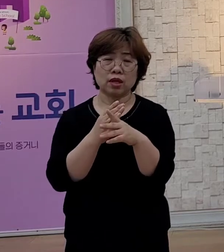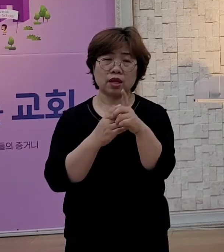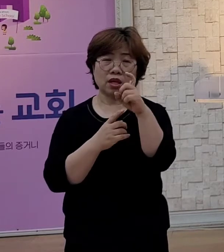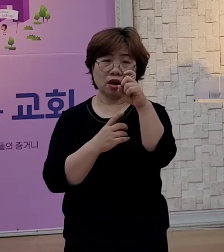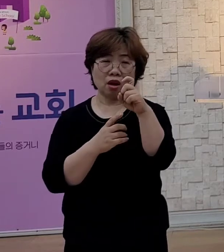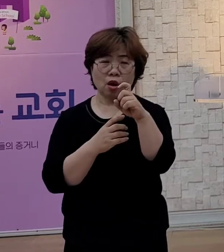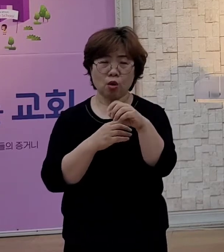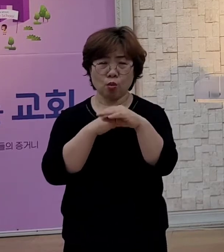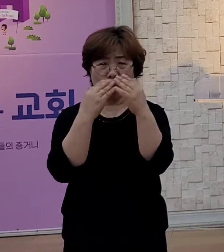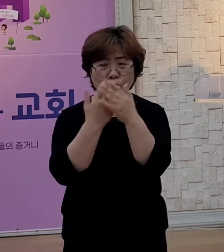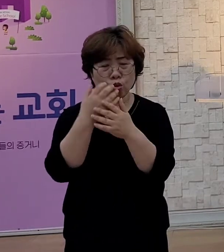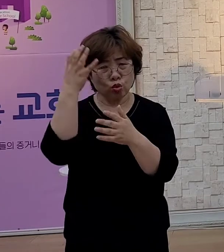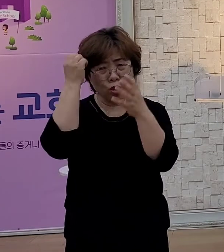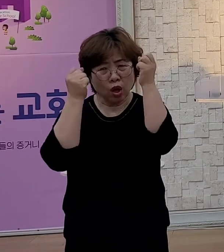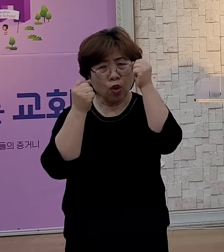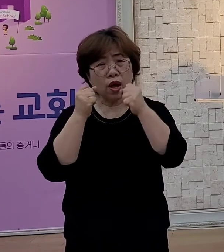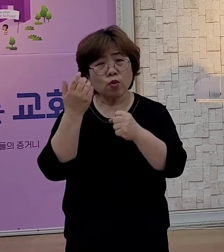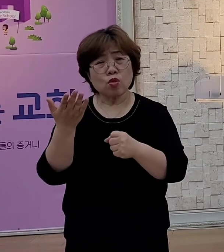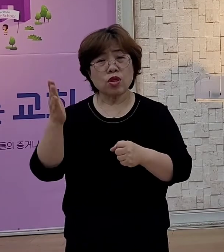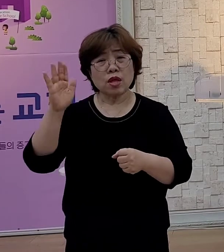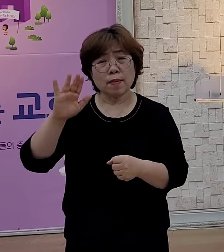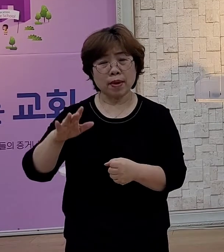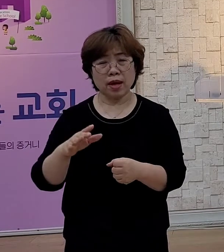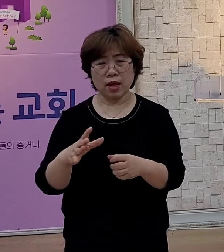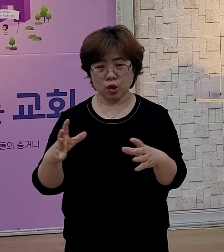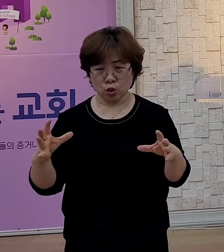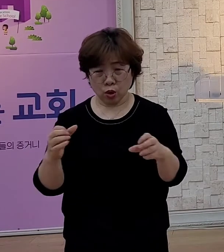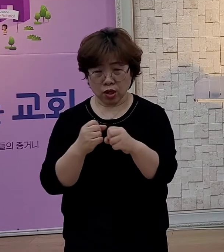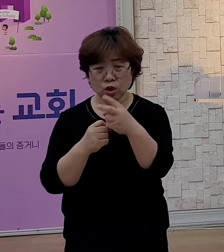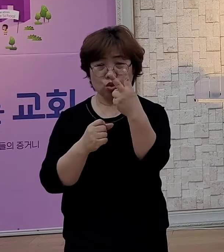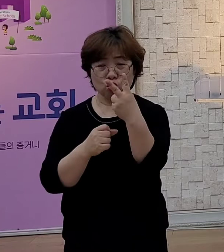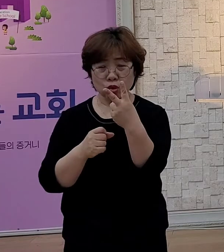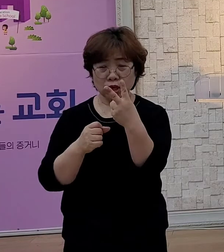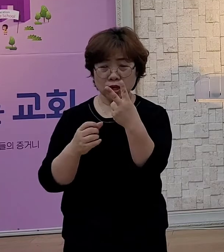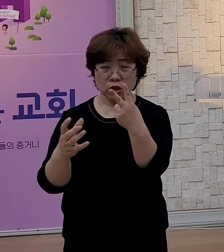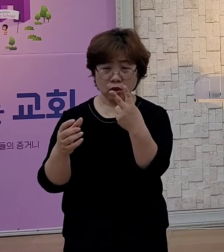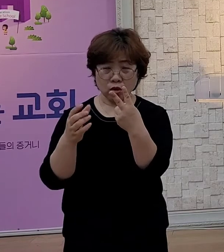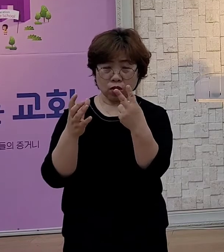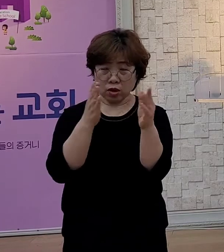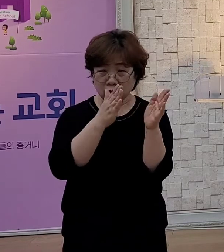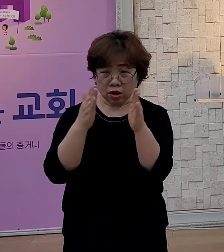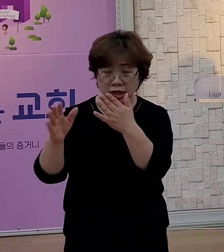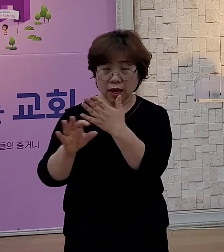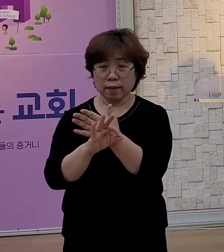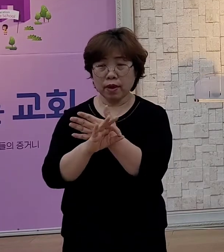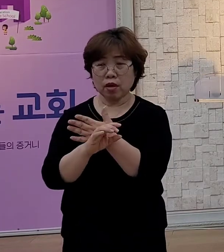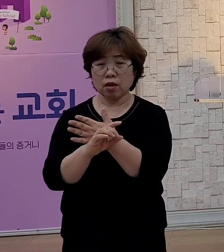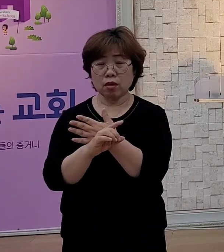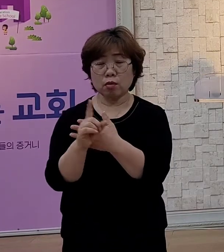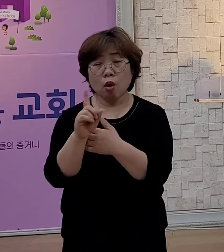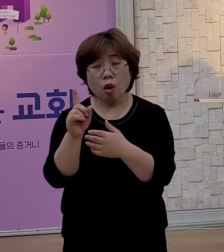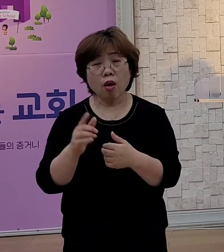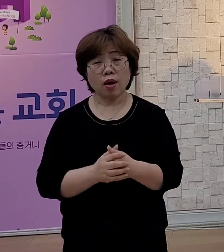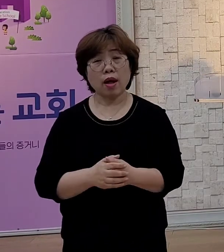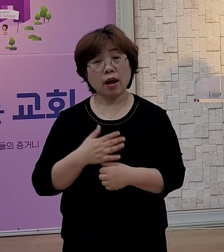10가지 다 외워야 되지만 딱 요약해서 두 가지로 계명을 정리하면 뭔 줄 아세요?